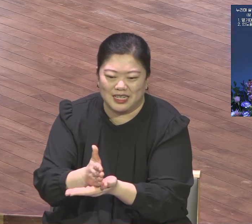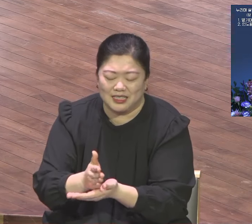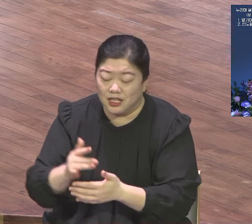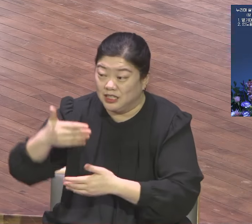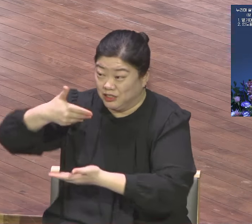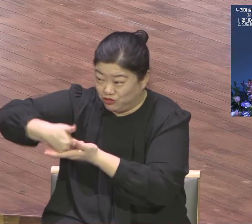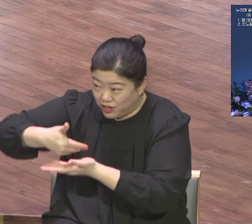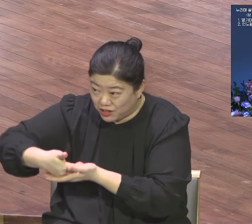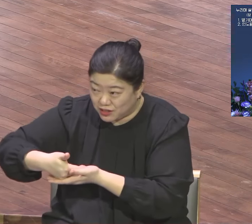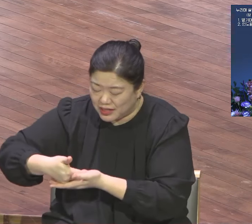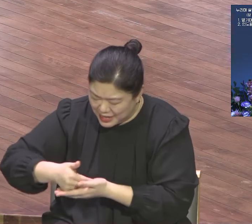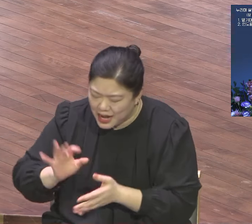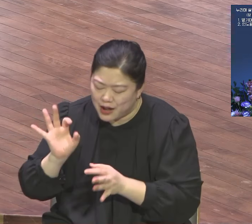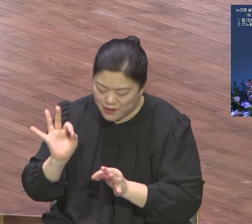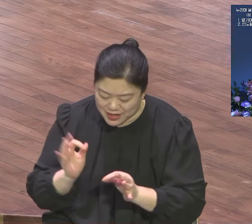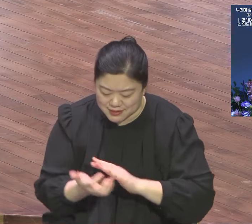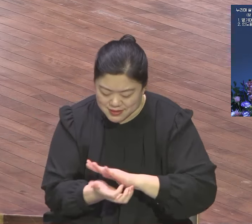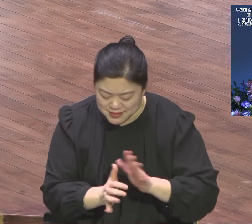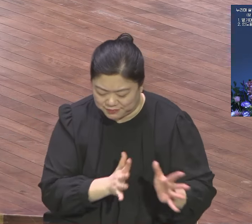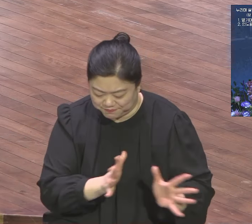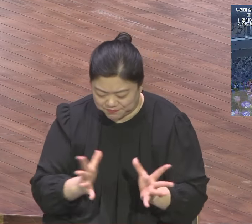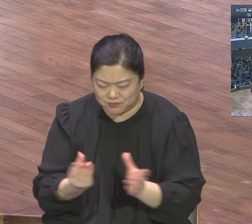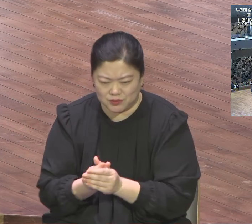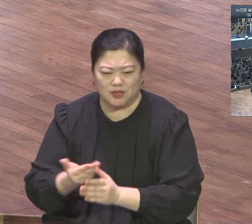다양성인데. 따라서